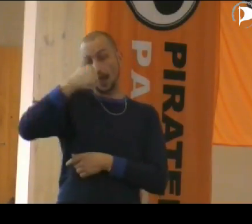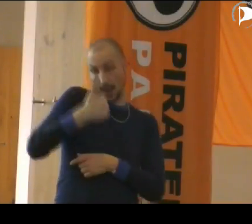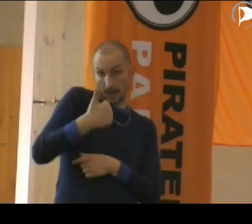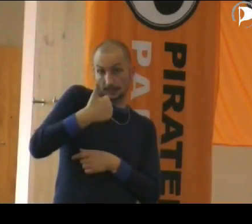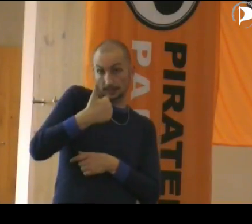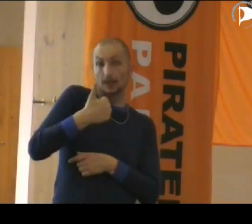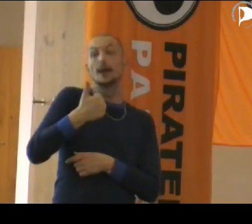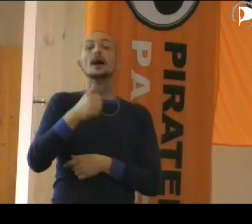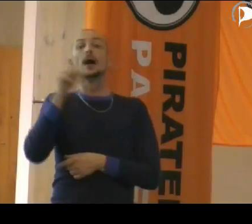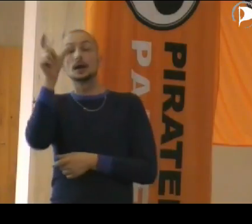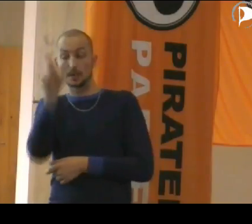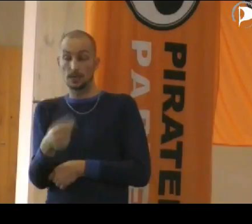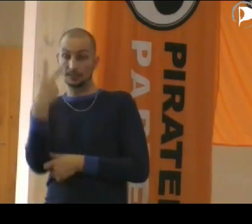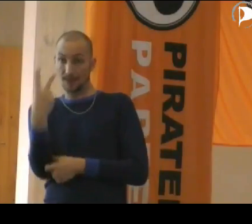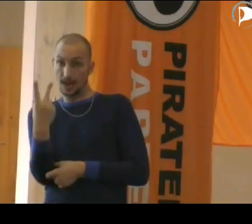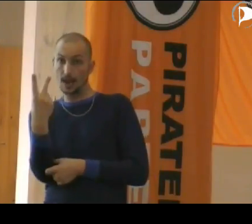kann